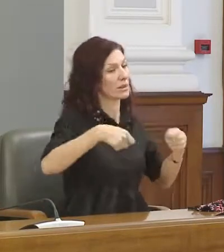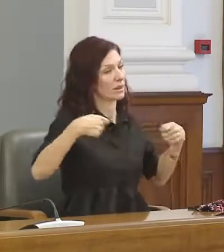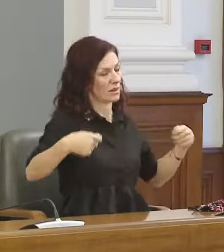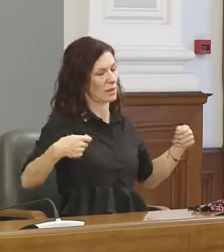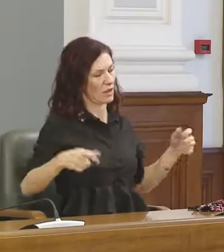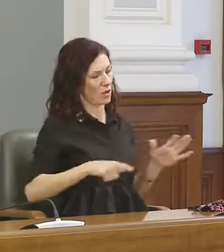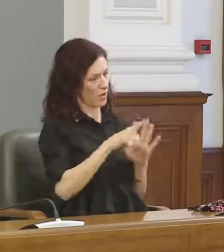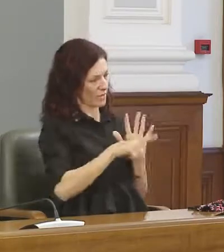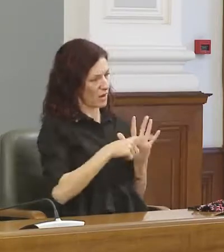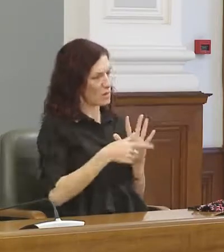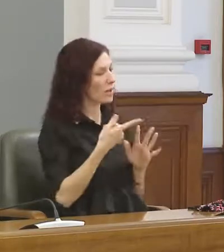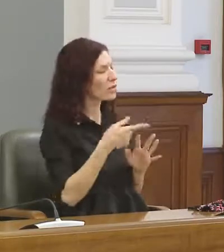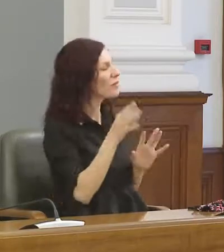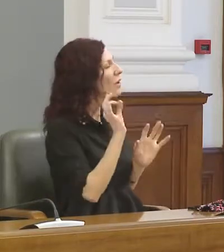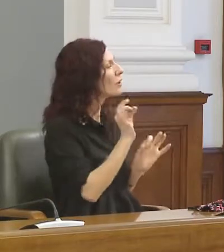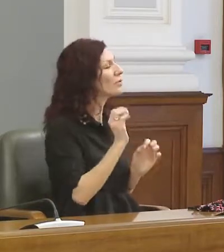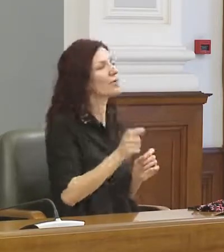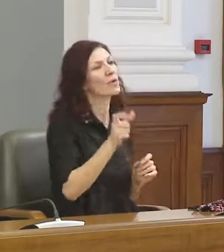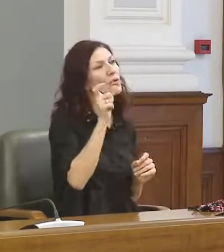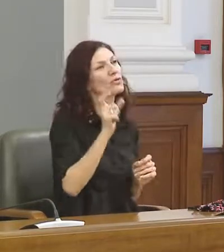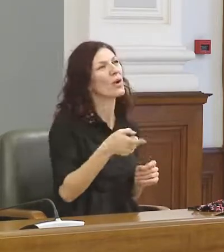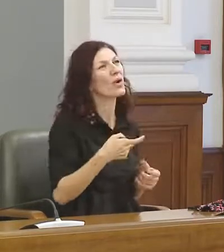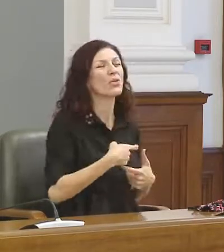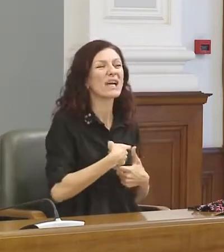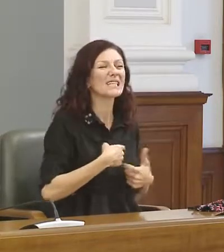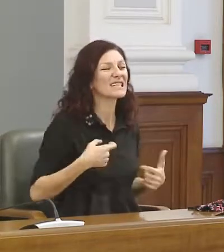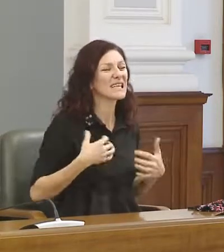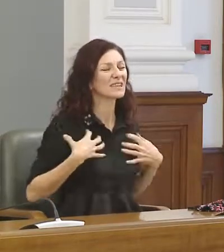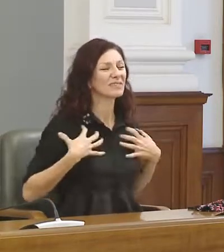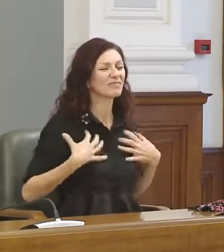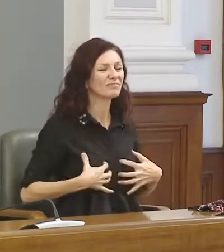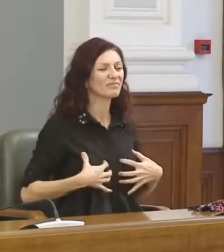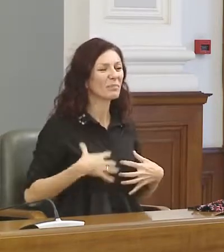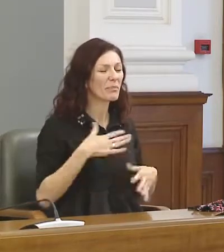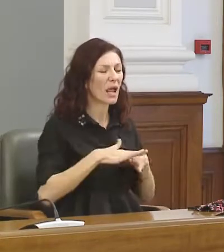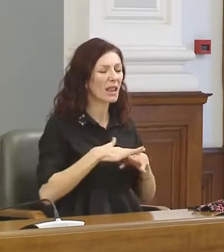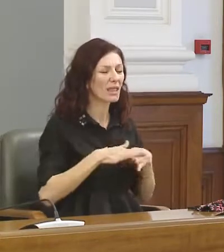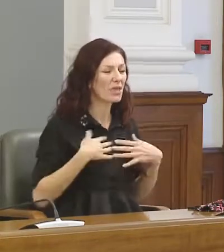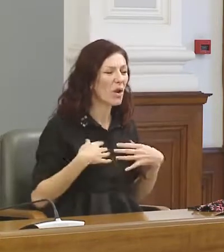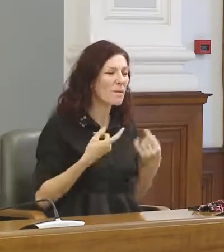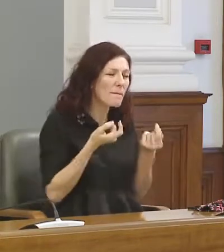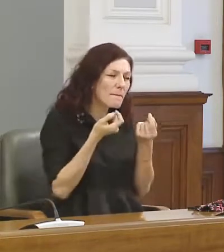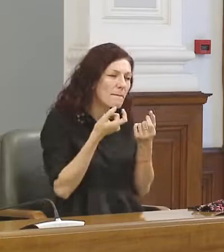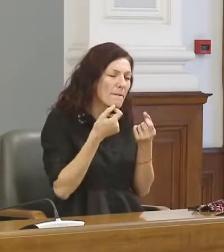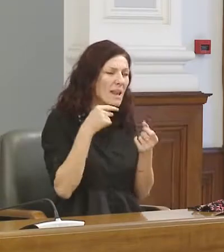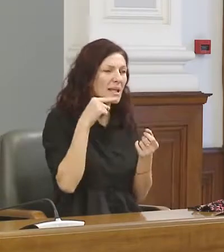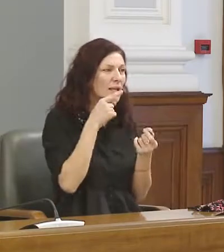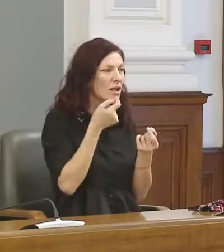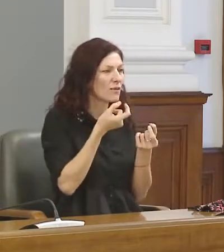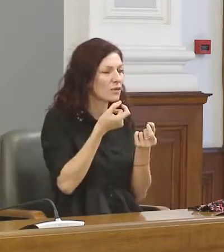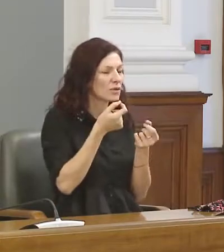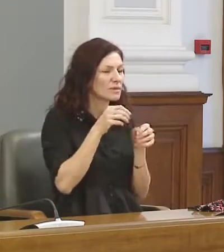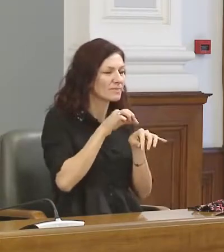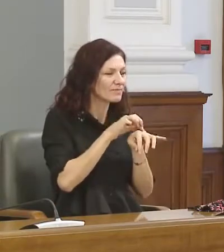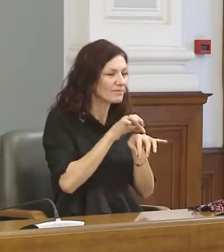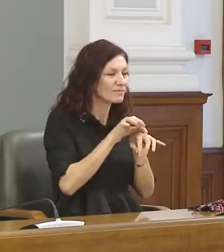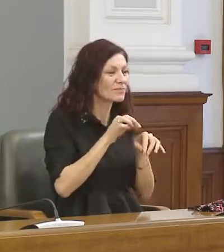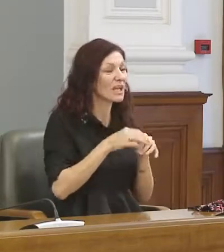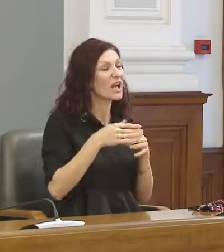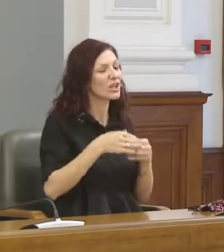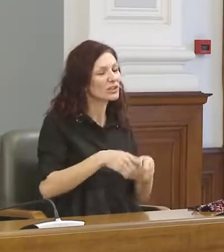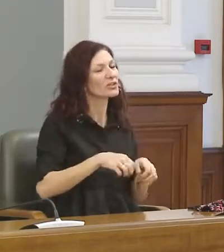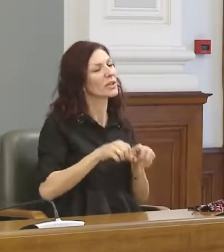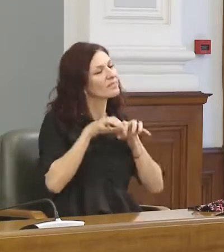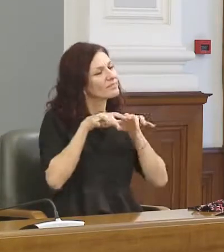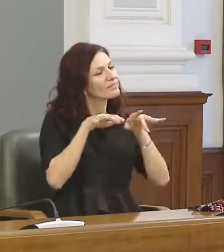време. Това е обикновено човек, който му е засегнат белия дроб, засегнати се малките кръвоносни съдове и ще отделя вируса